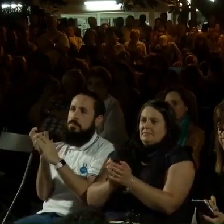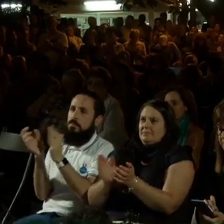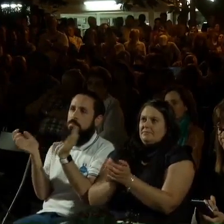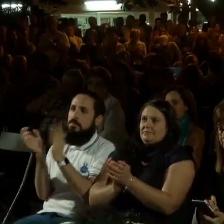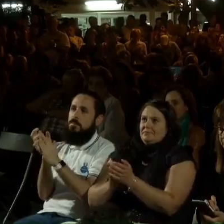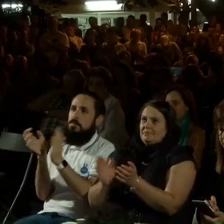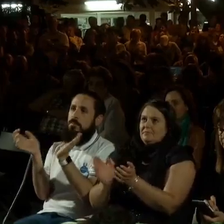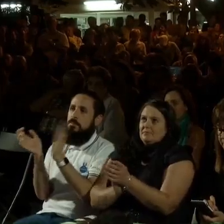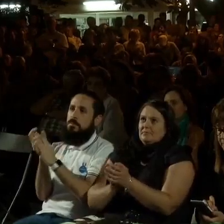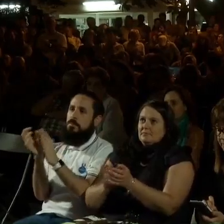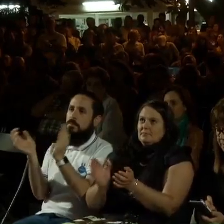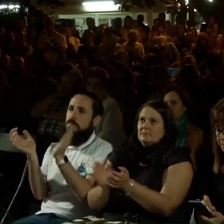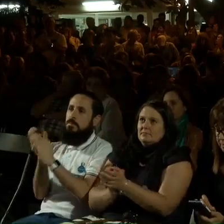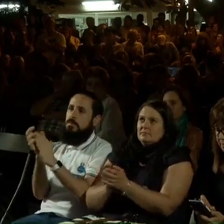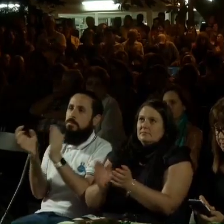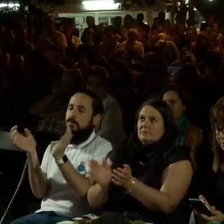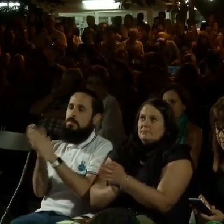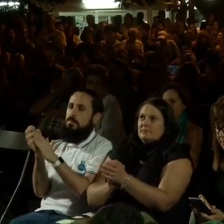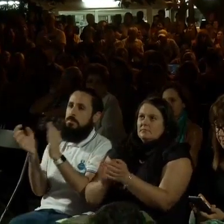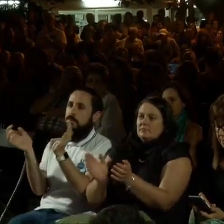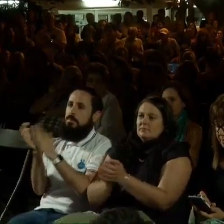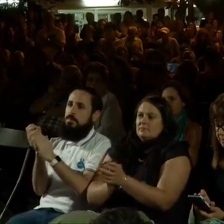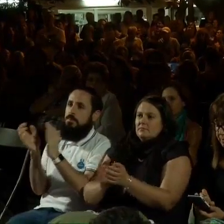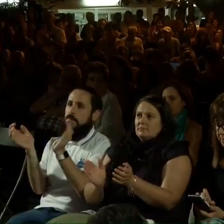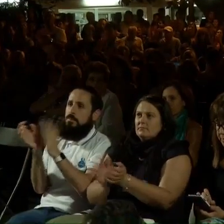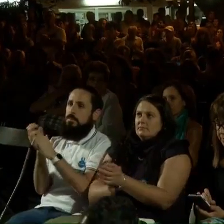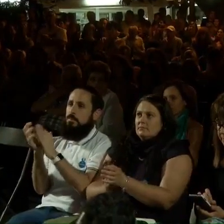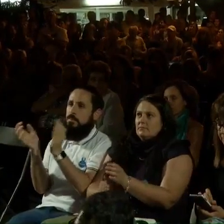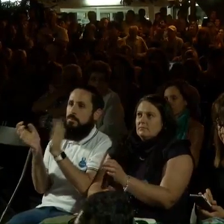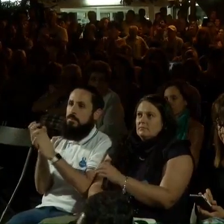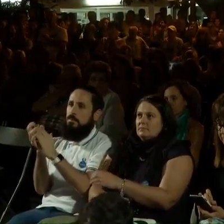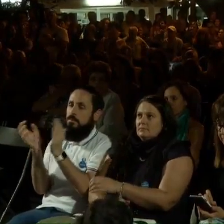sin alimento, para xente sin dereitos.